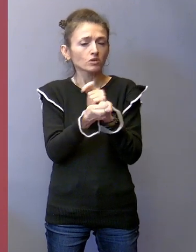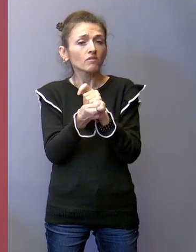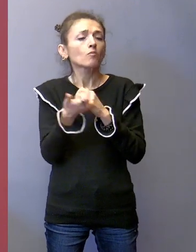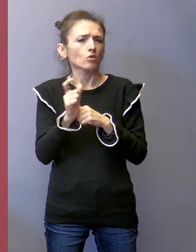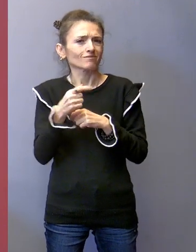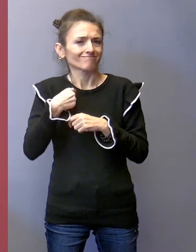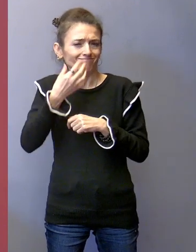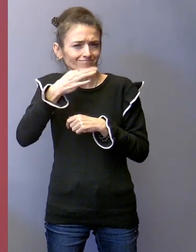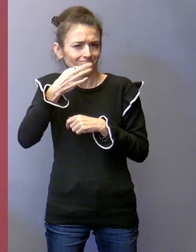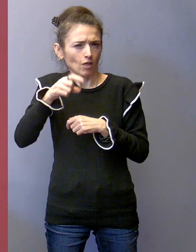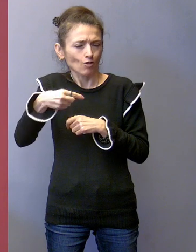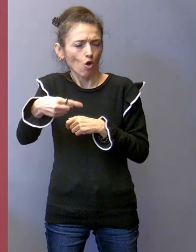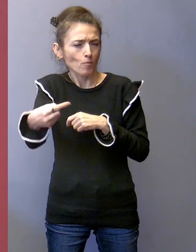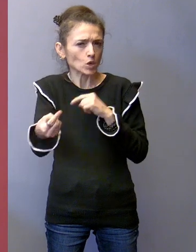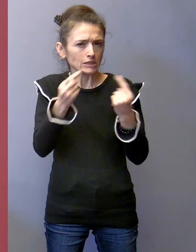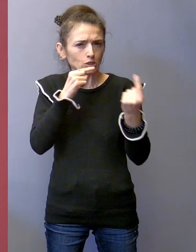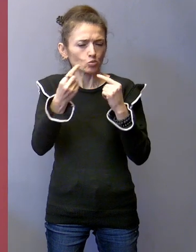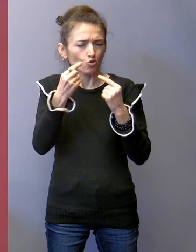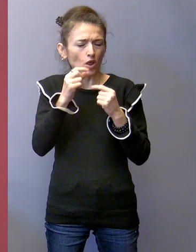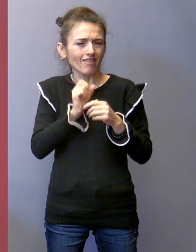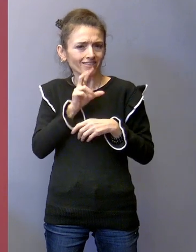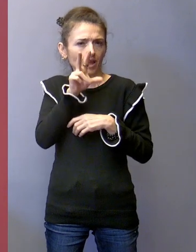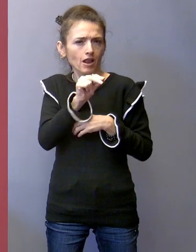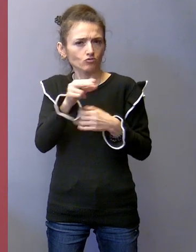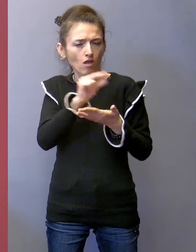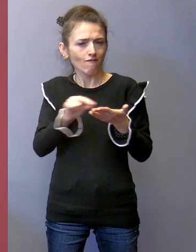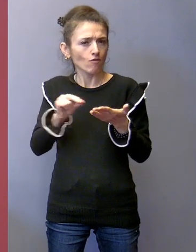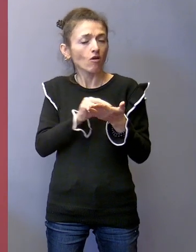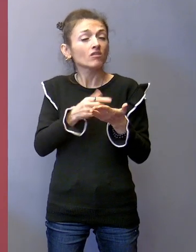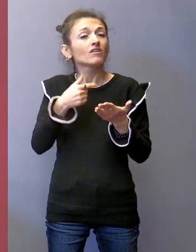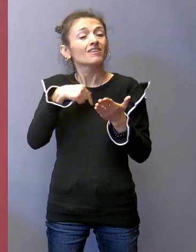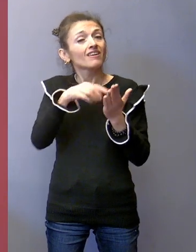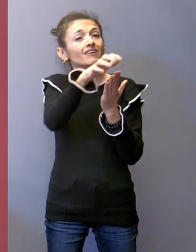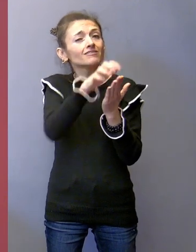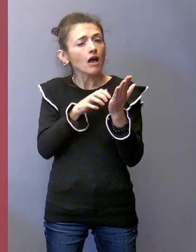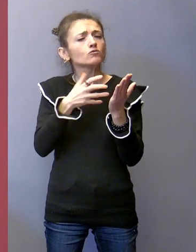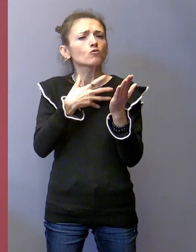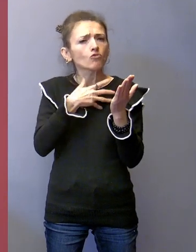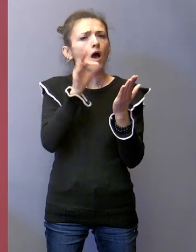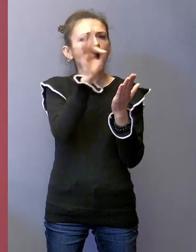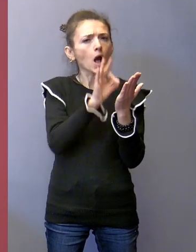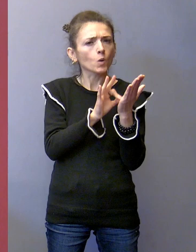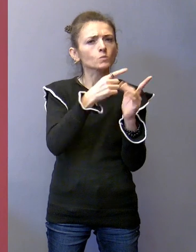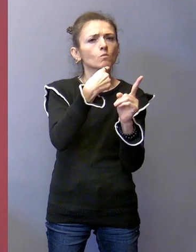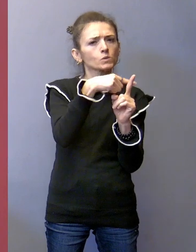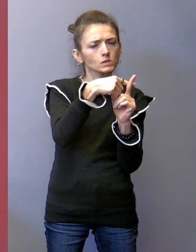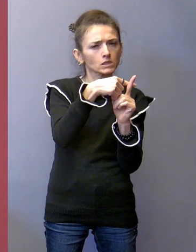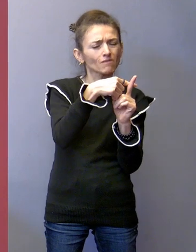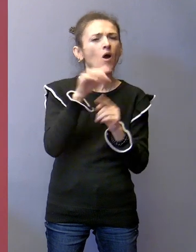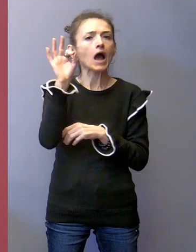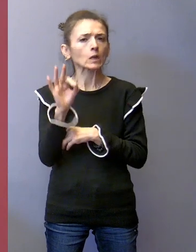illustrerò in seguito in discussione poi in dichiarazione di voto contiene alcune cose positive ma altrettante